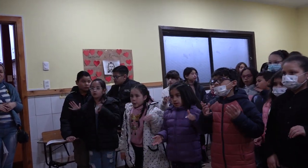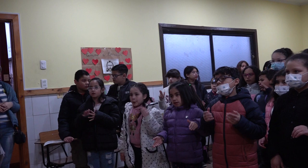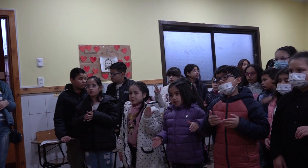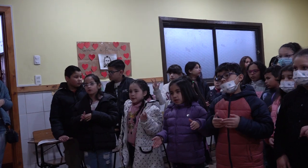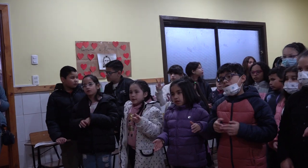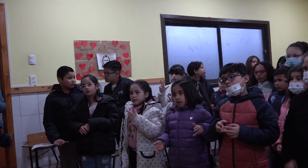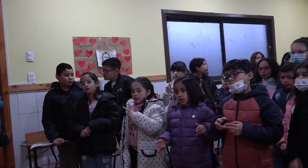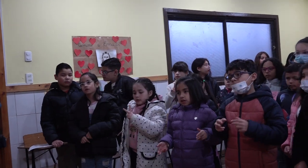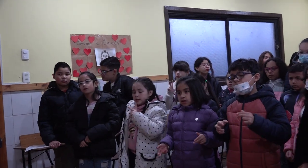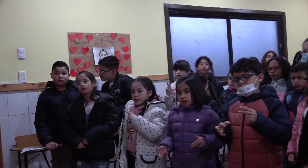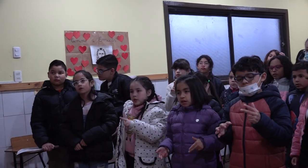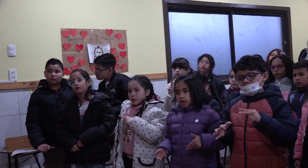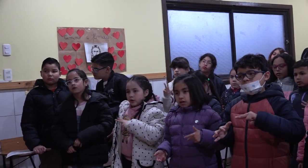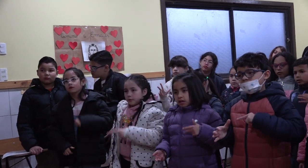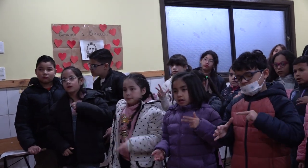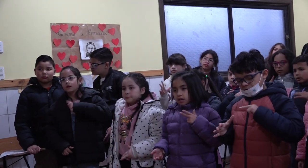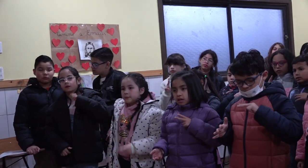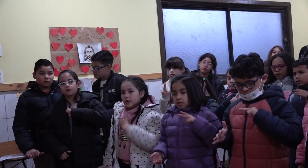Como niños.